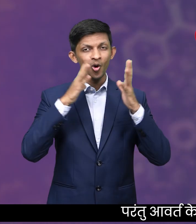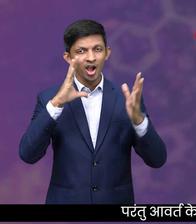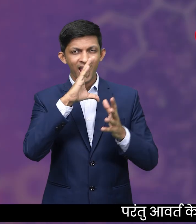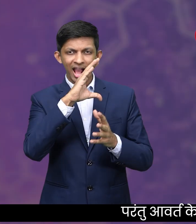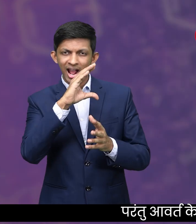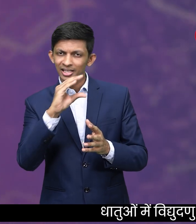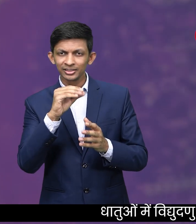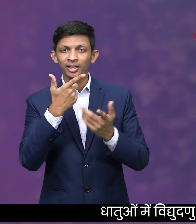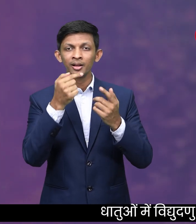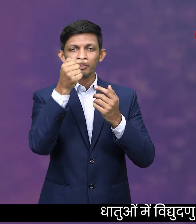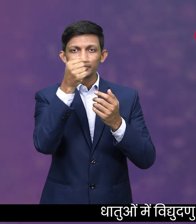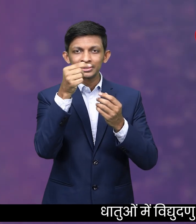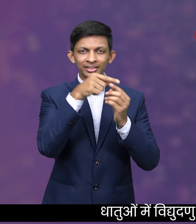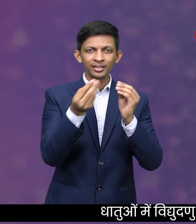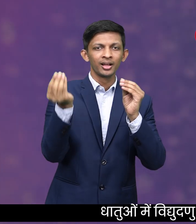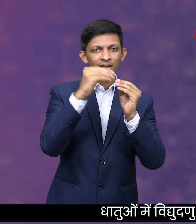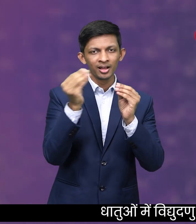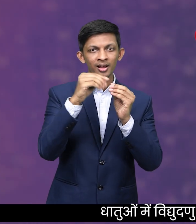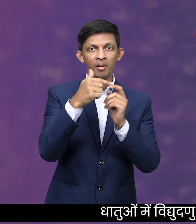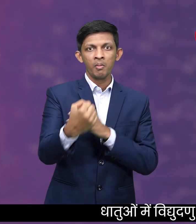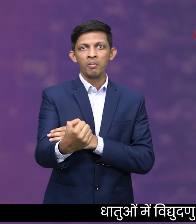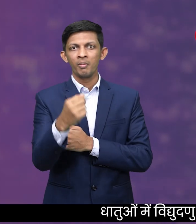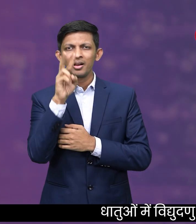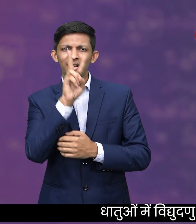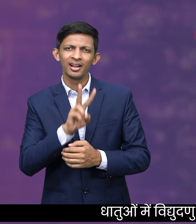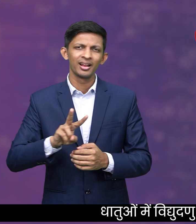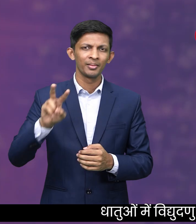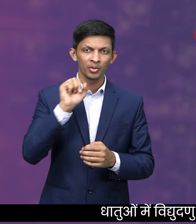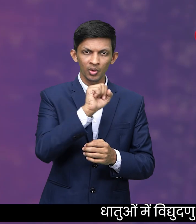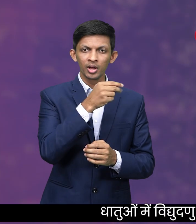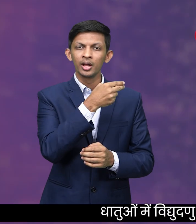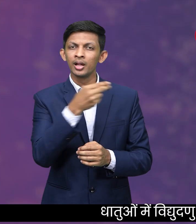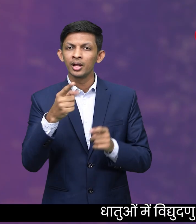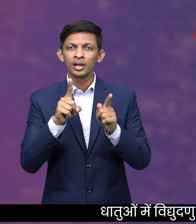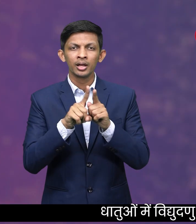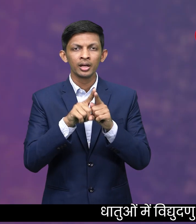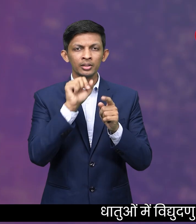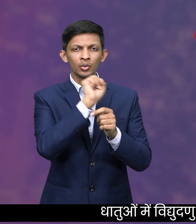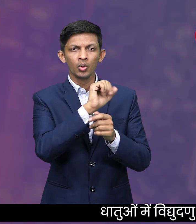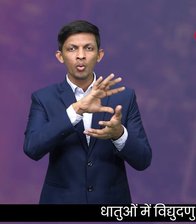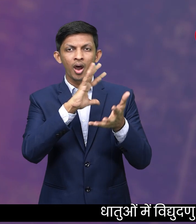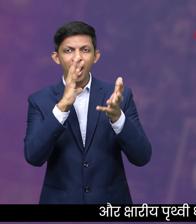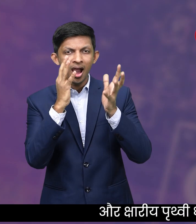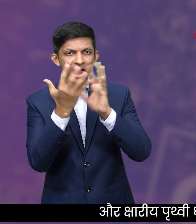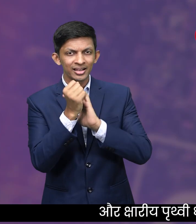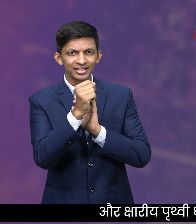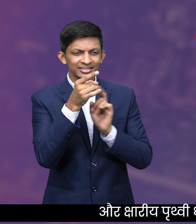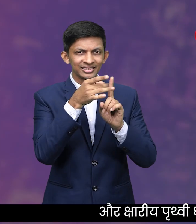हैं। धातुओं में विद्युत अणु प्राप्ति की ऊर्जा मान बहुत कम होता है और